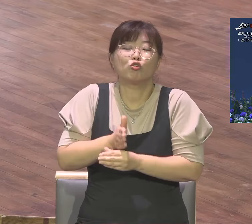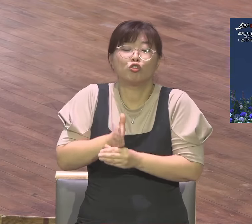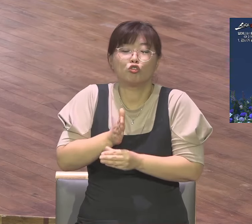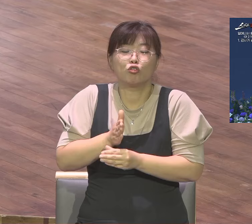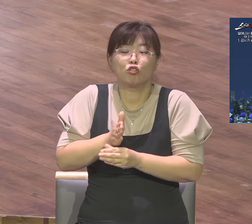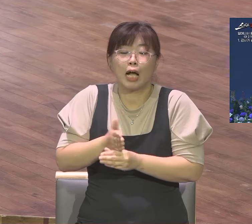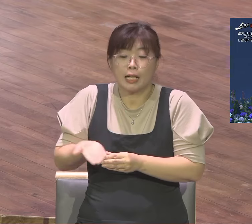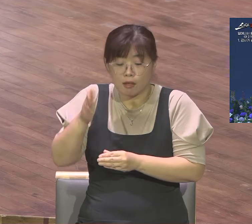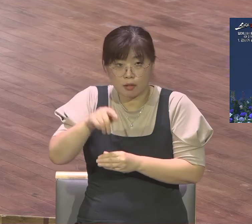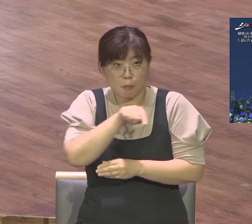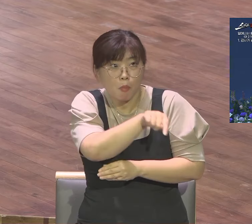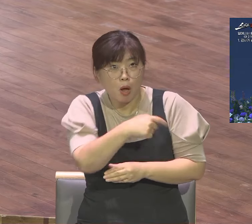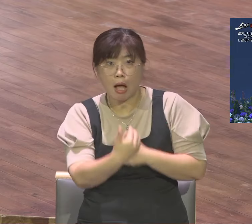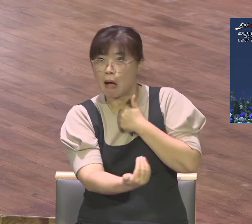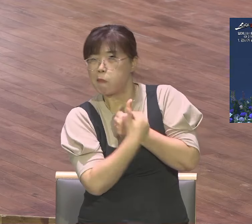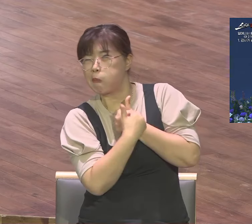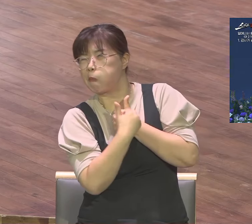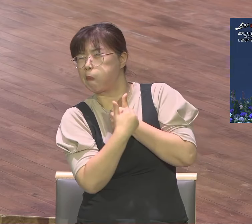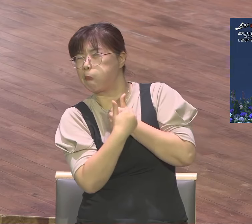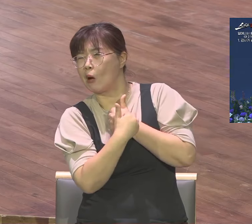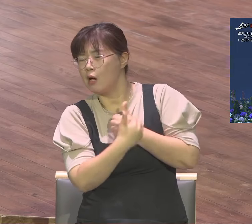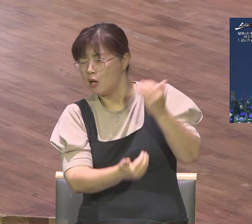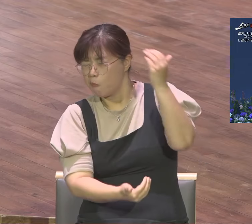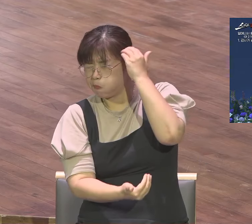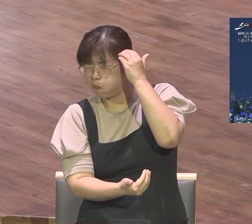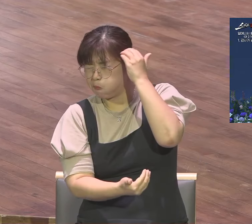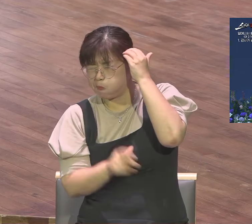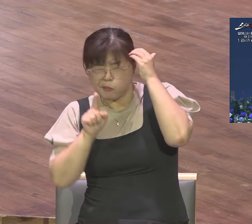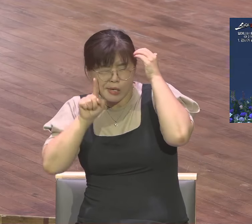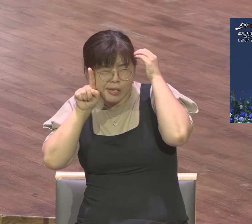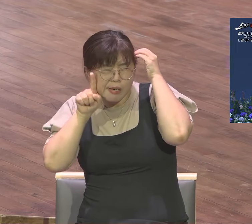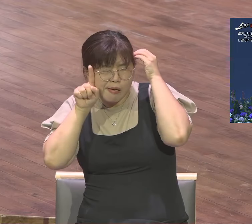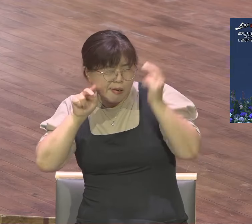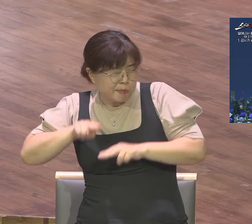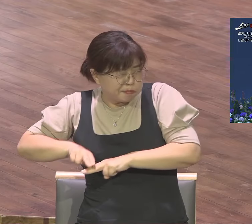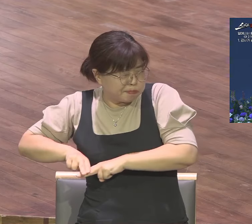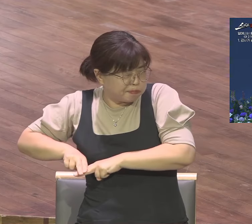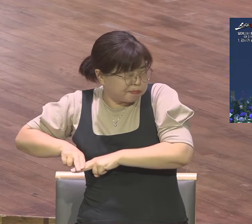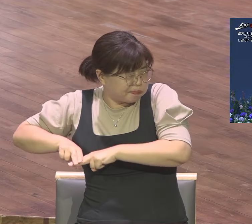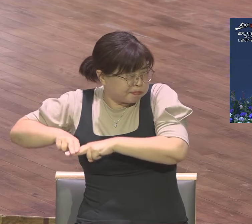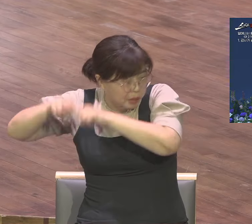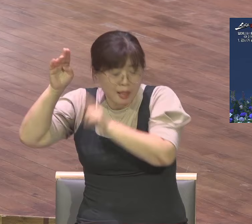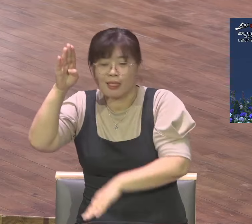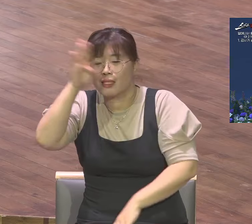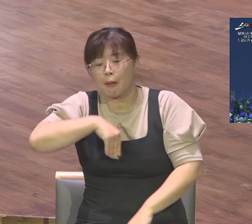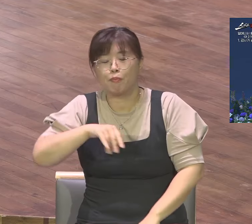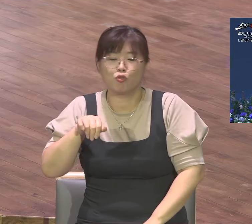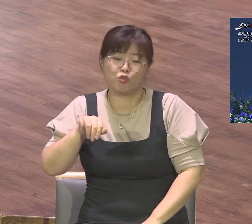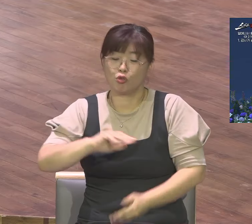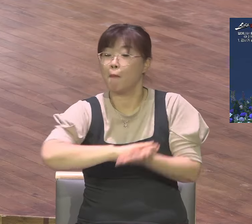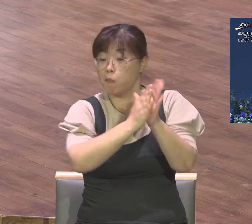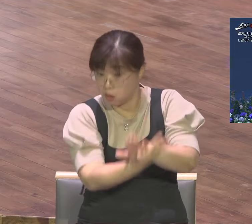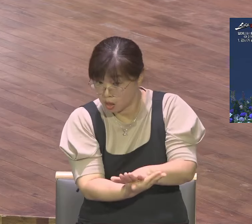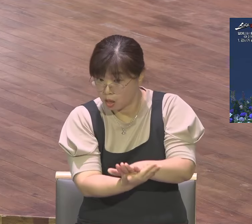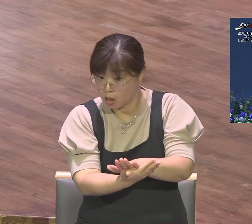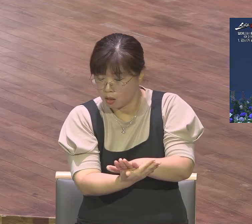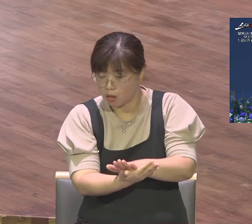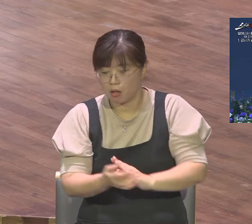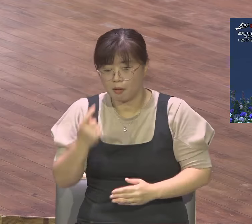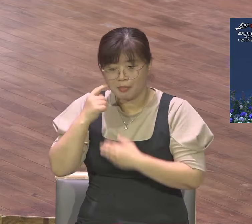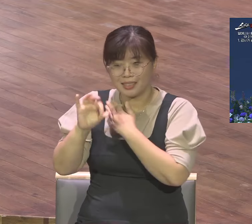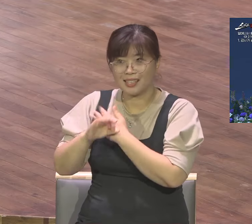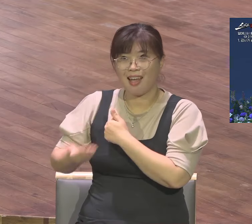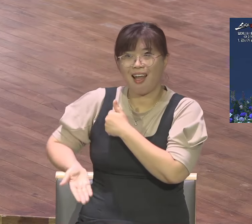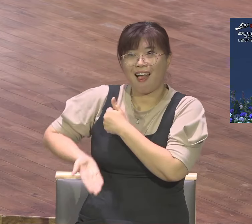싹 다 몰려버려. 다시 말하면 중립적으로 있다가도 내가 미운 마음이